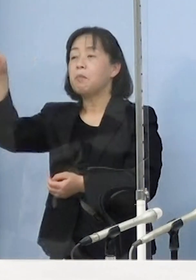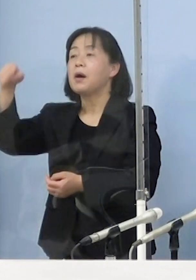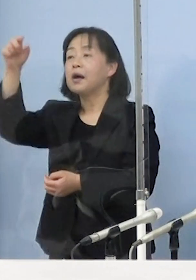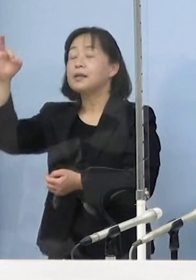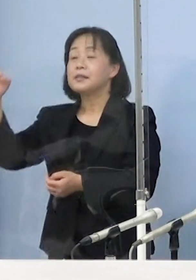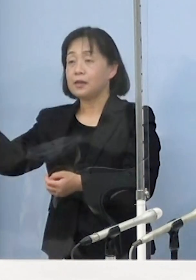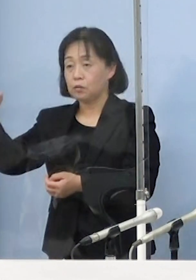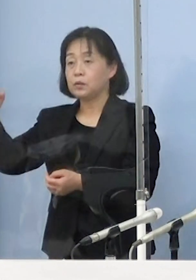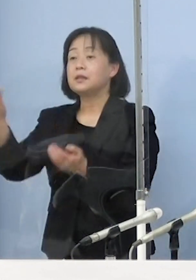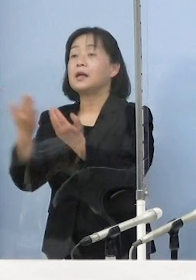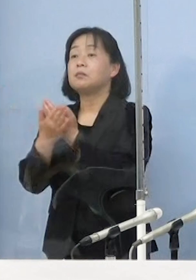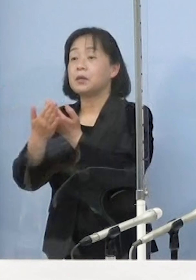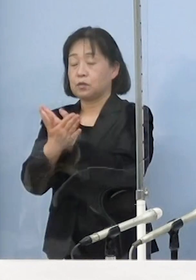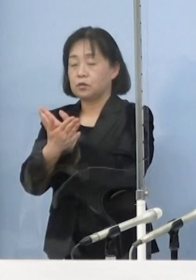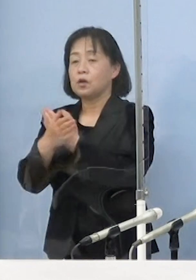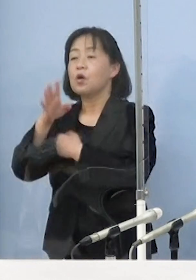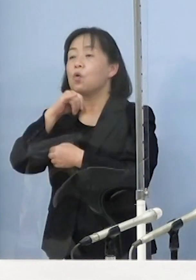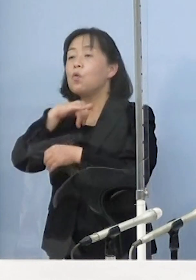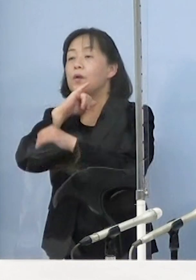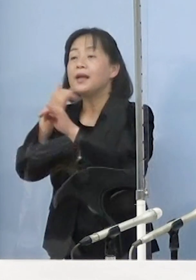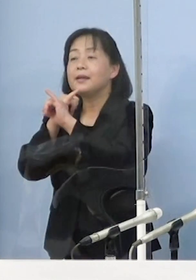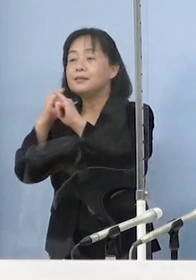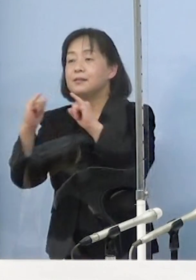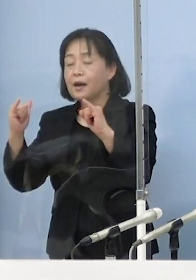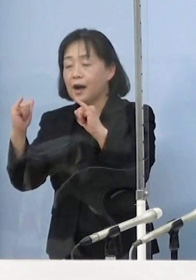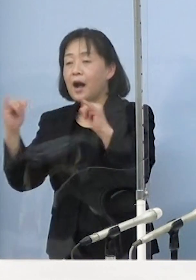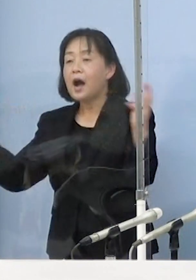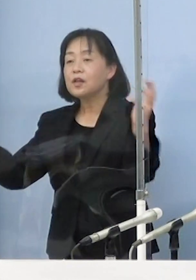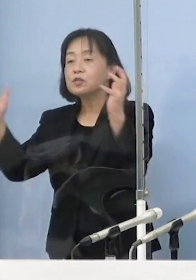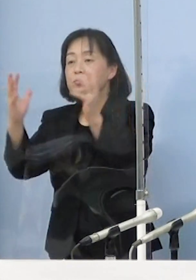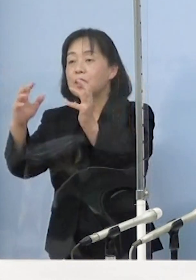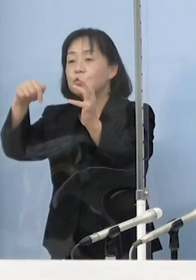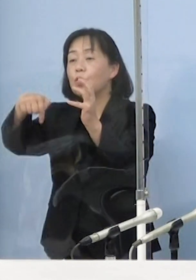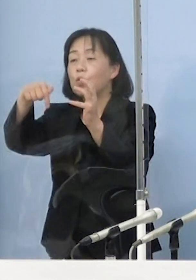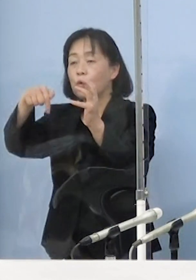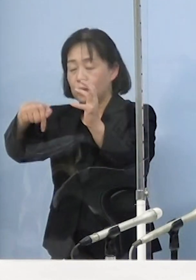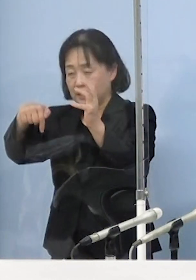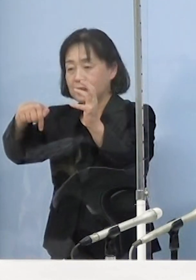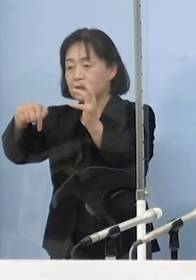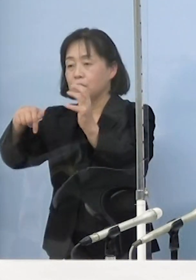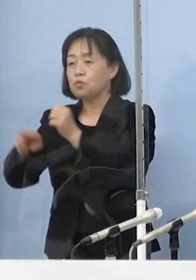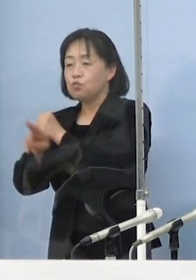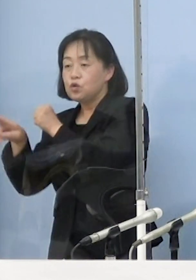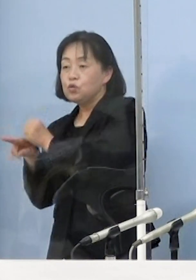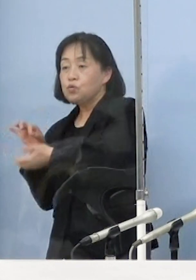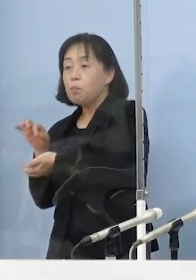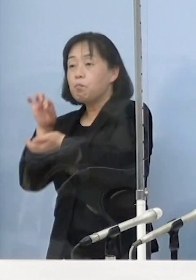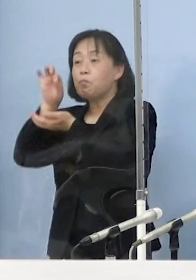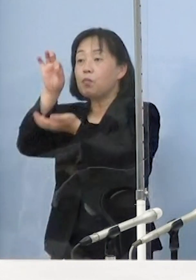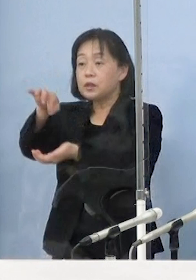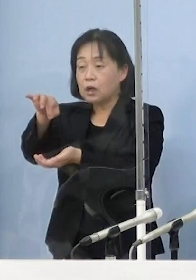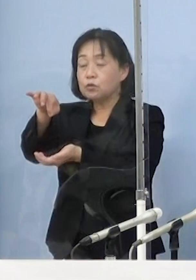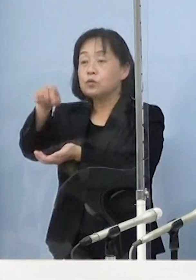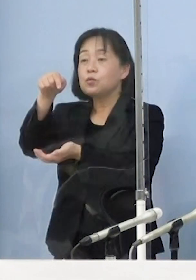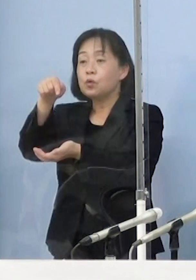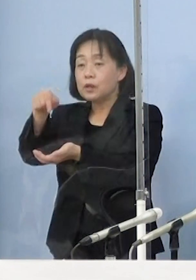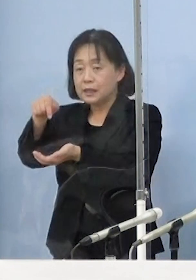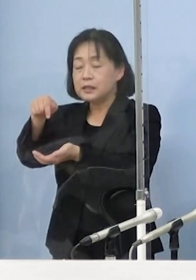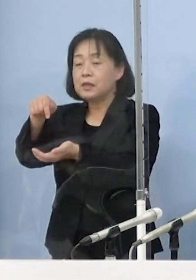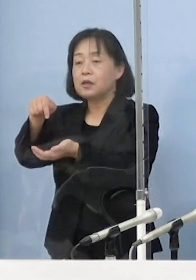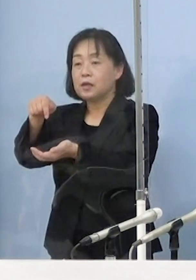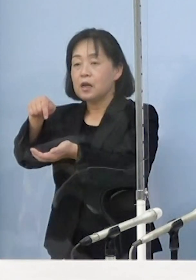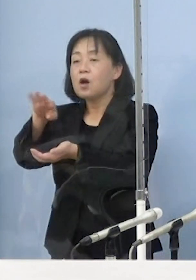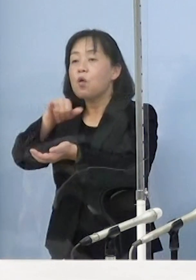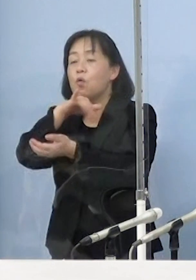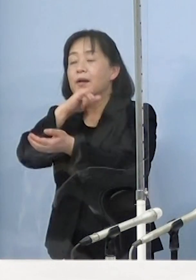集まるところに盆と誰かが持ち込んでしまうと、これによって一気にそこにいる